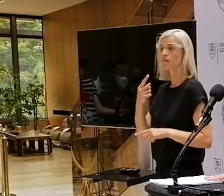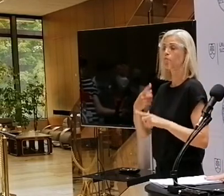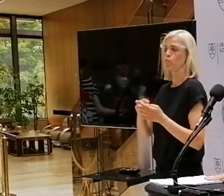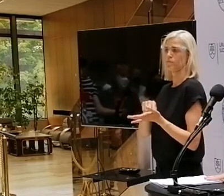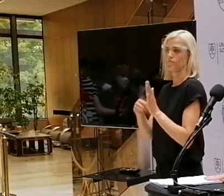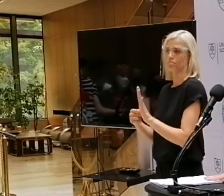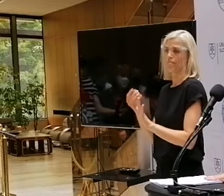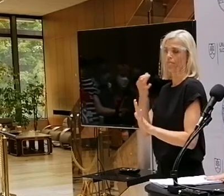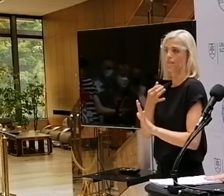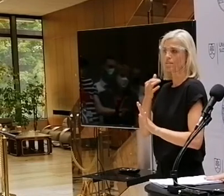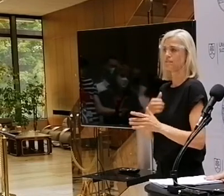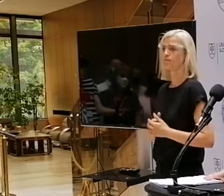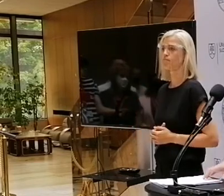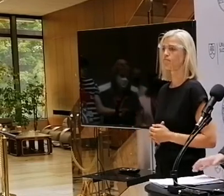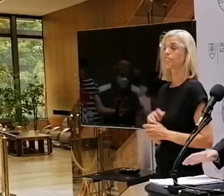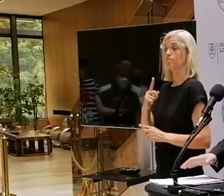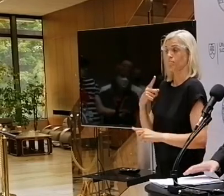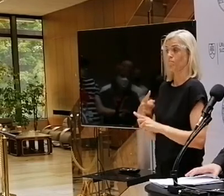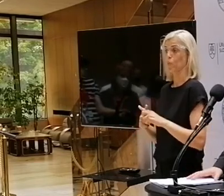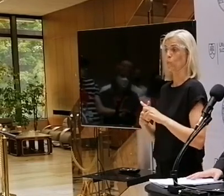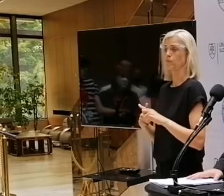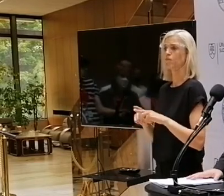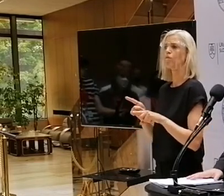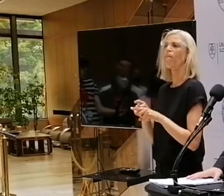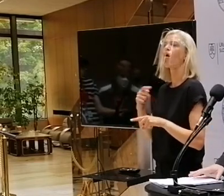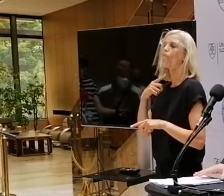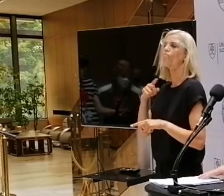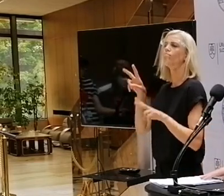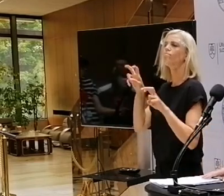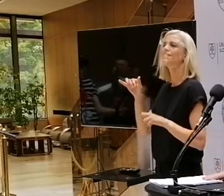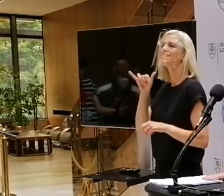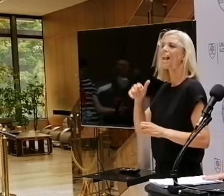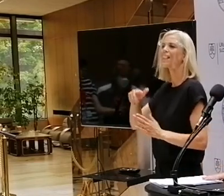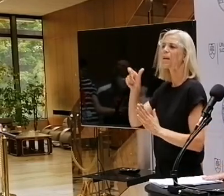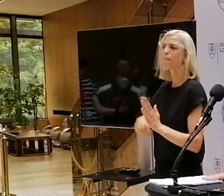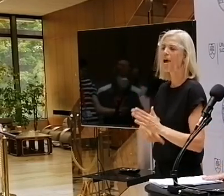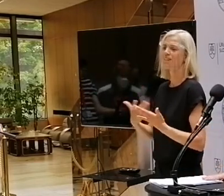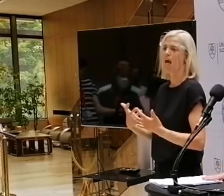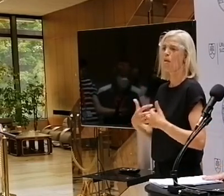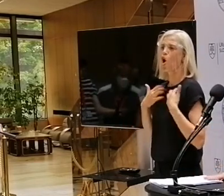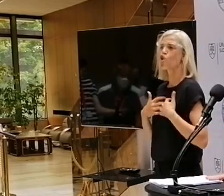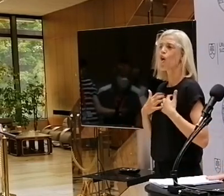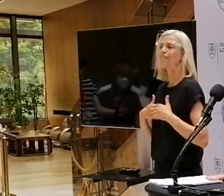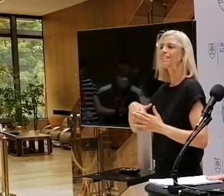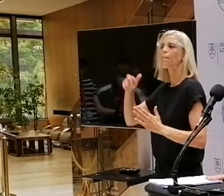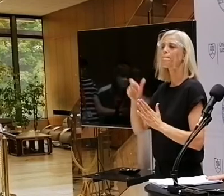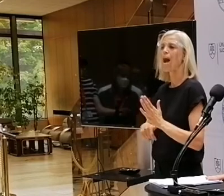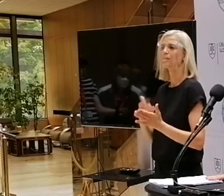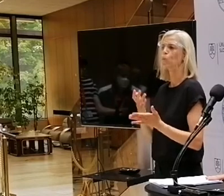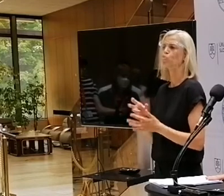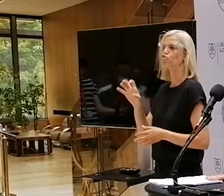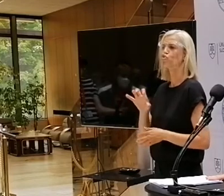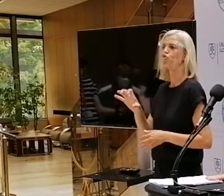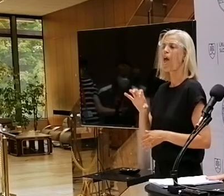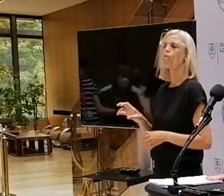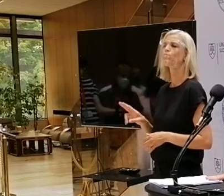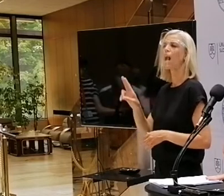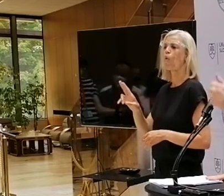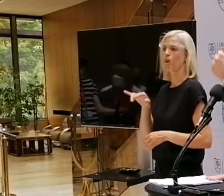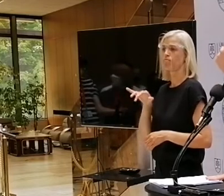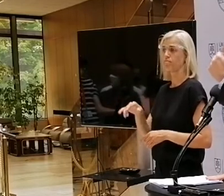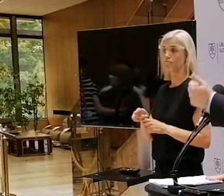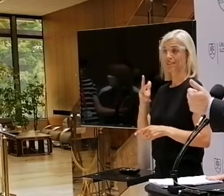sa testom. Mimochodom, veď aj v tých tzv. Green pasoch a COVID pasoch, ktoré sú po celej Európe rozšírené, sú vždy tri